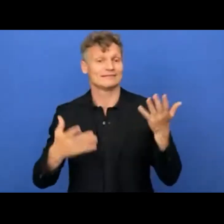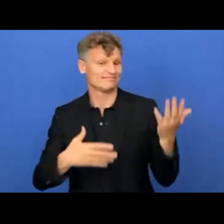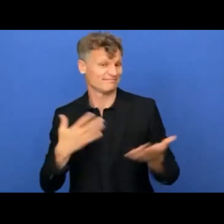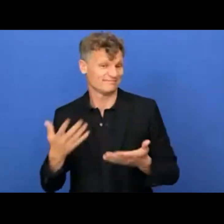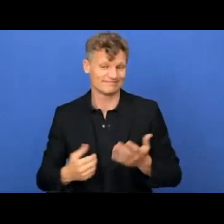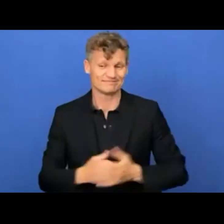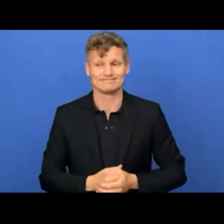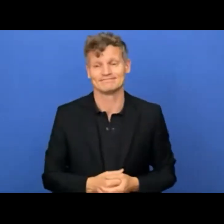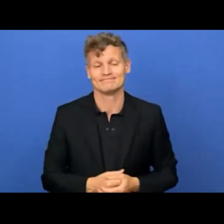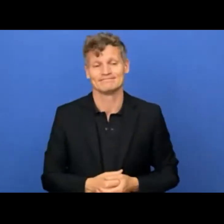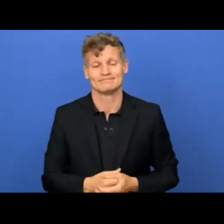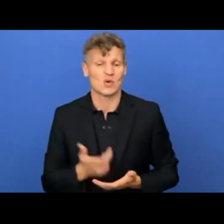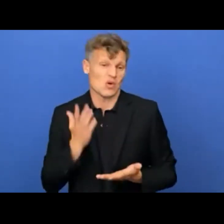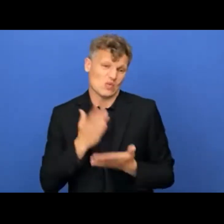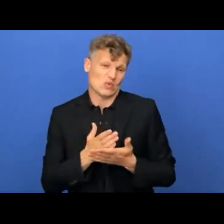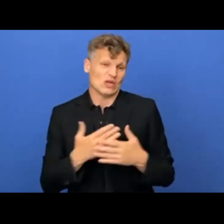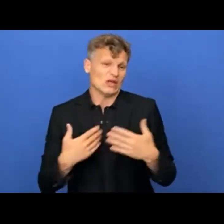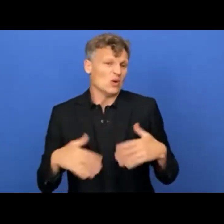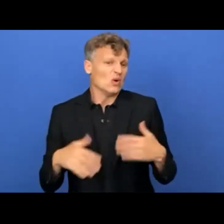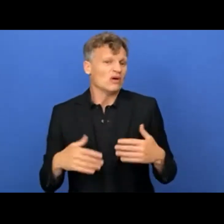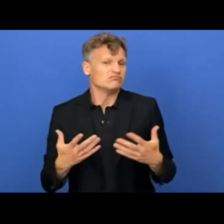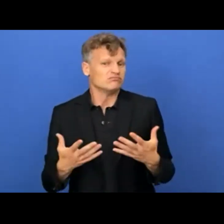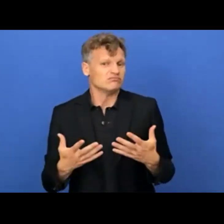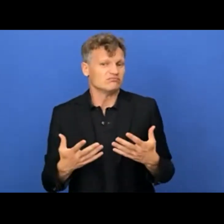ce service, mais qu'il est payant.